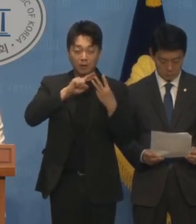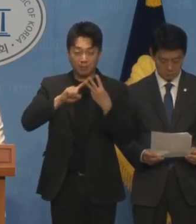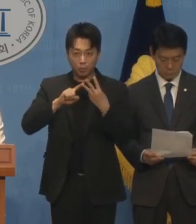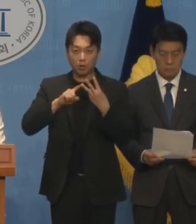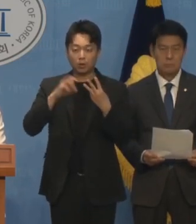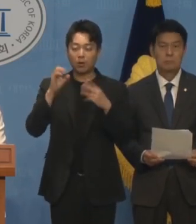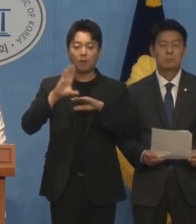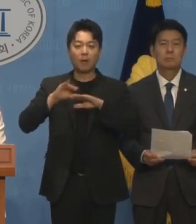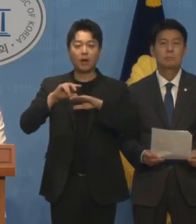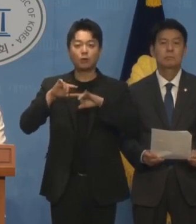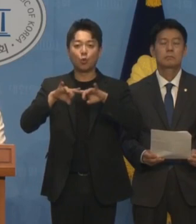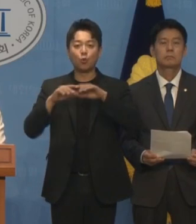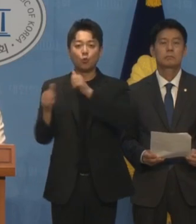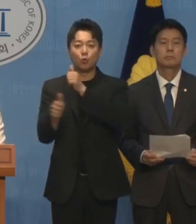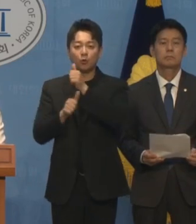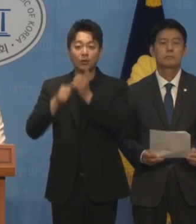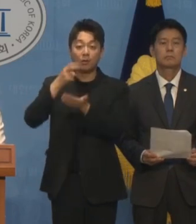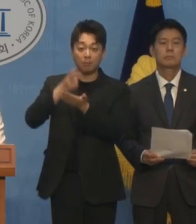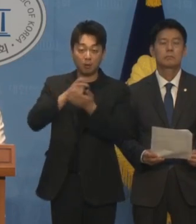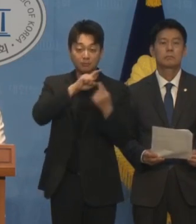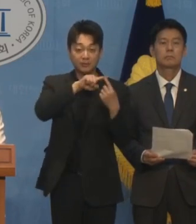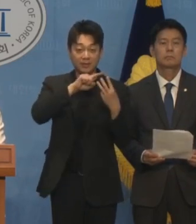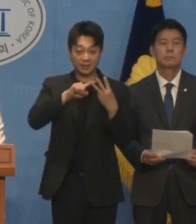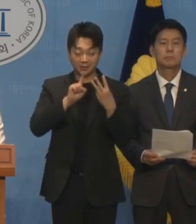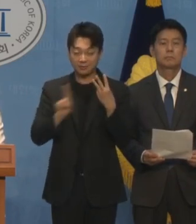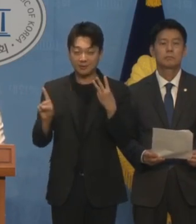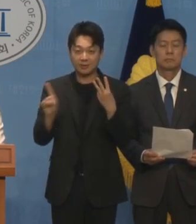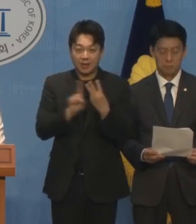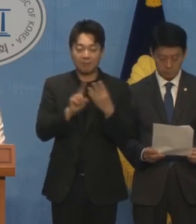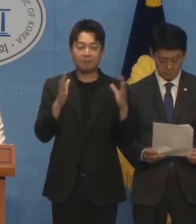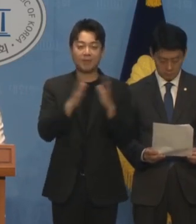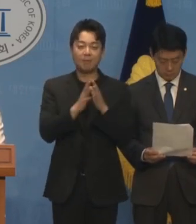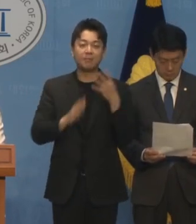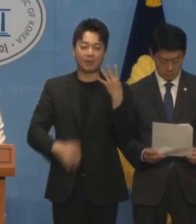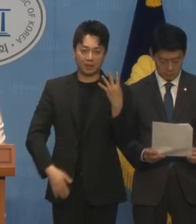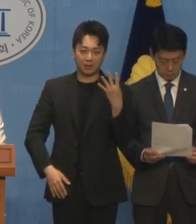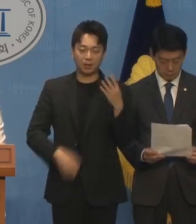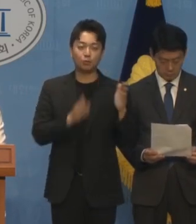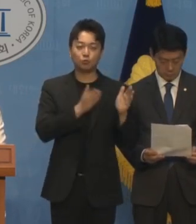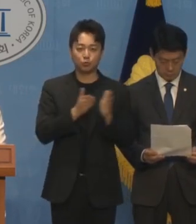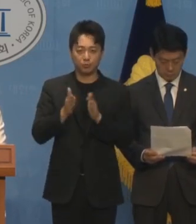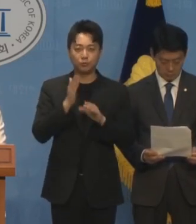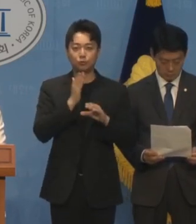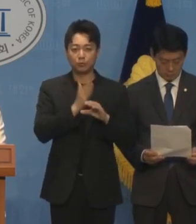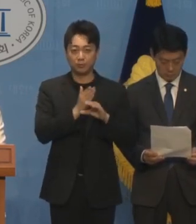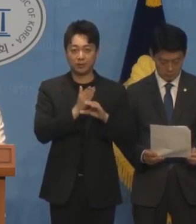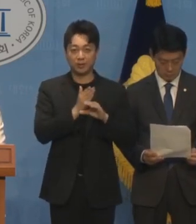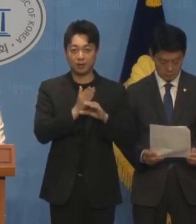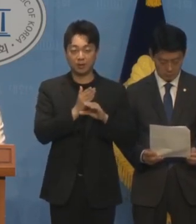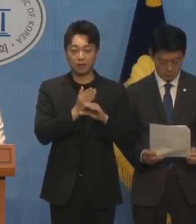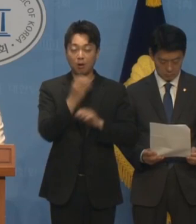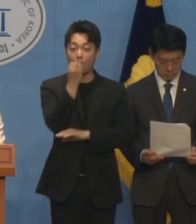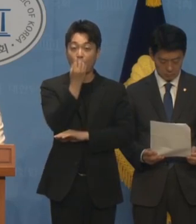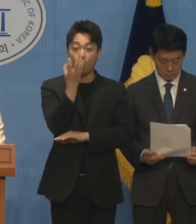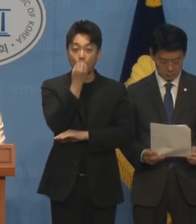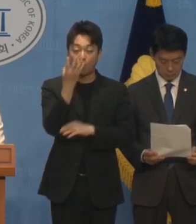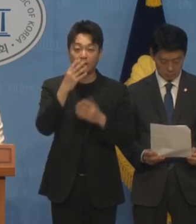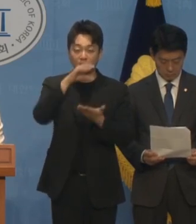개정하는 언론 정상화 3+1 법안을 준비하고 있습니다. 언론 정상화 3+1